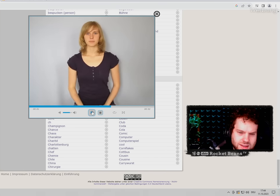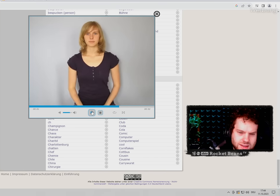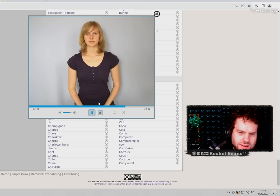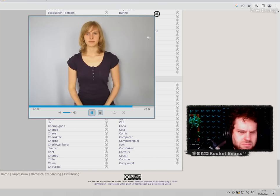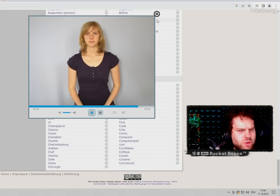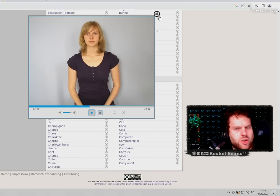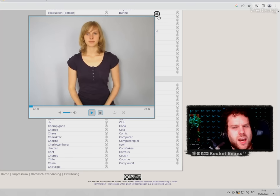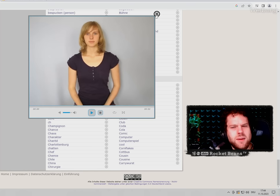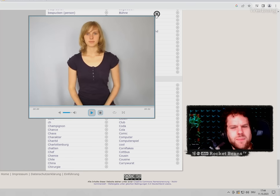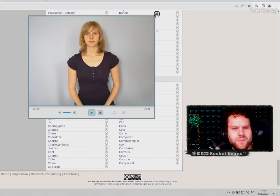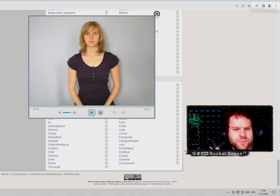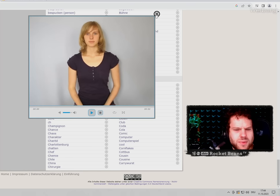Okay.